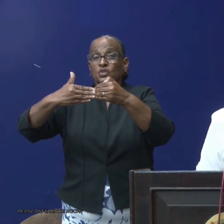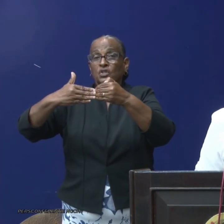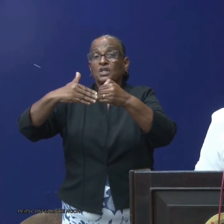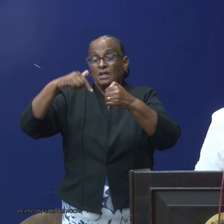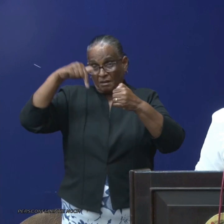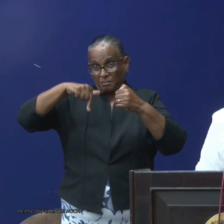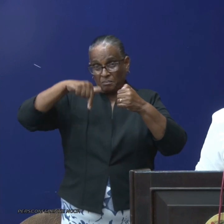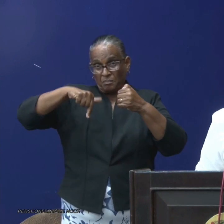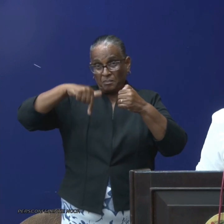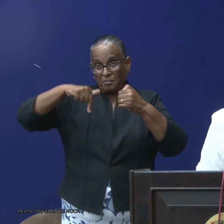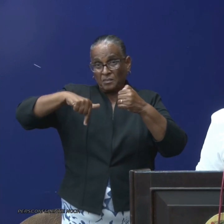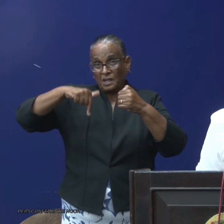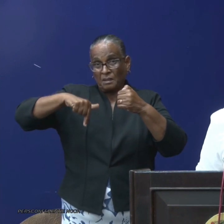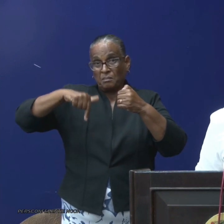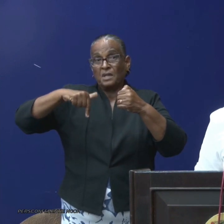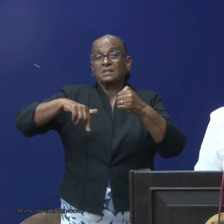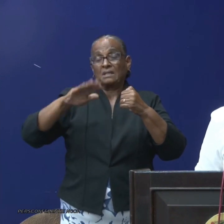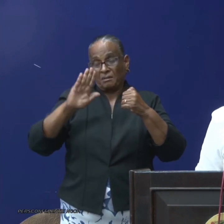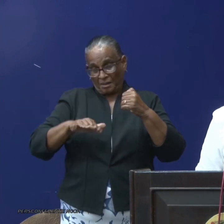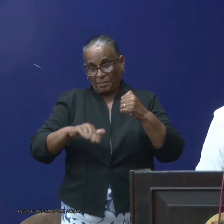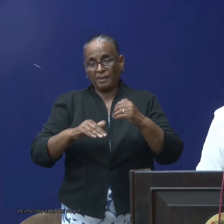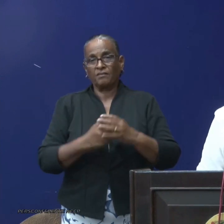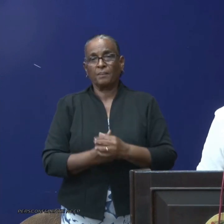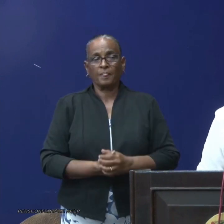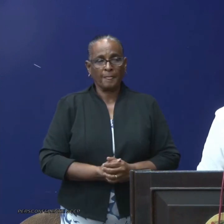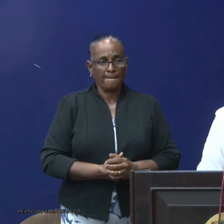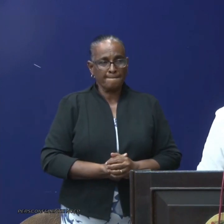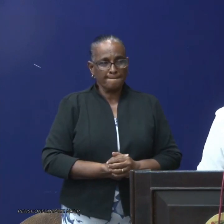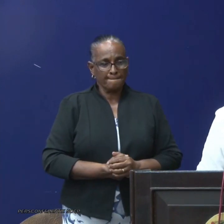niet-nationals die hier zijn, om het land te verlaten.